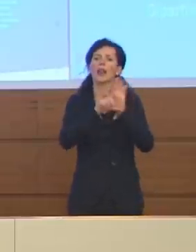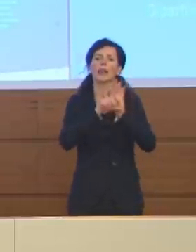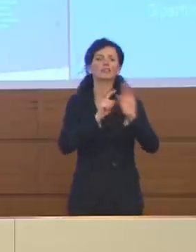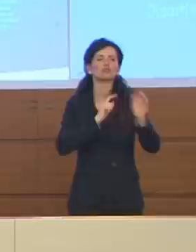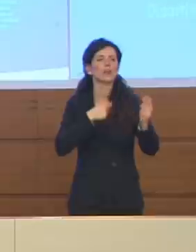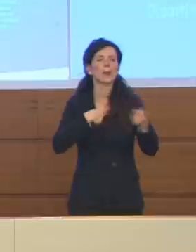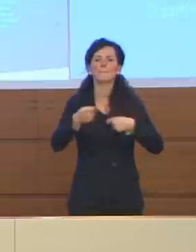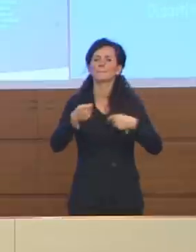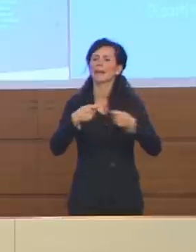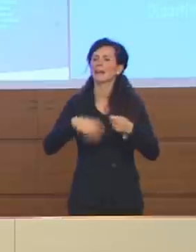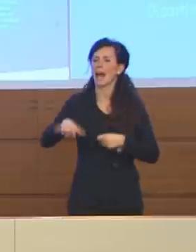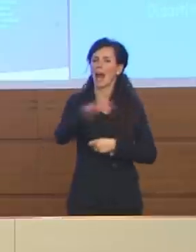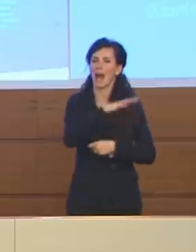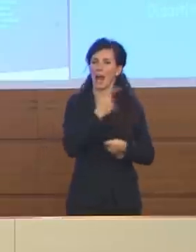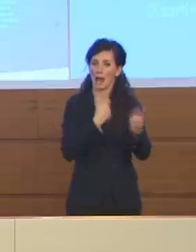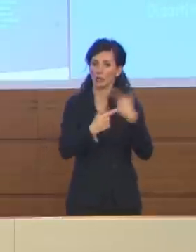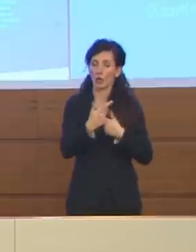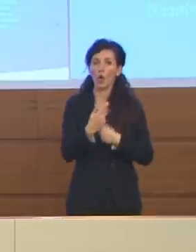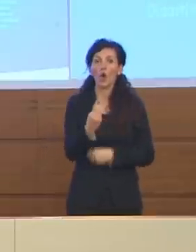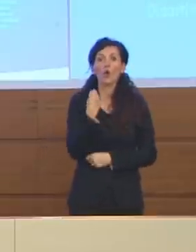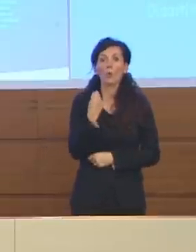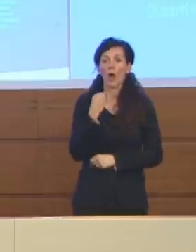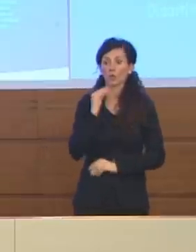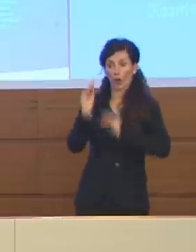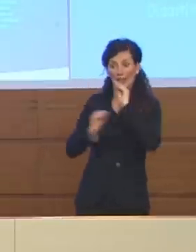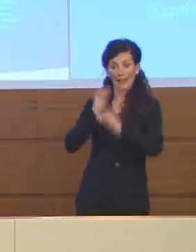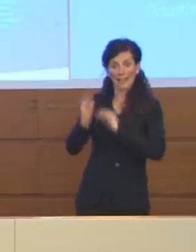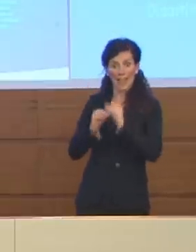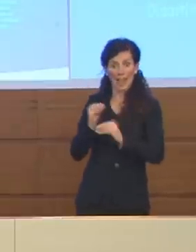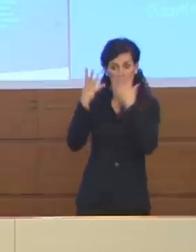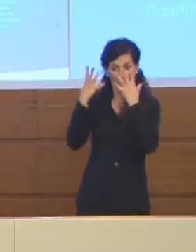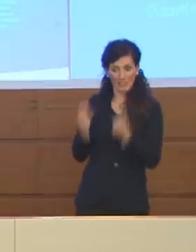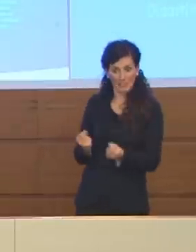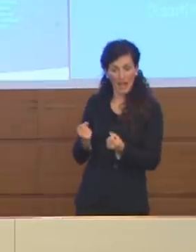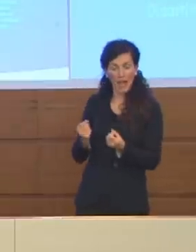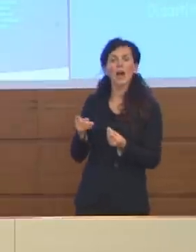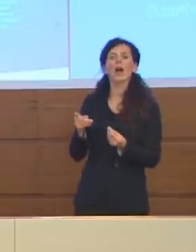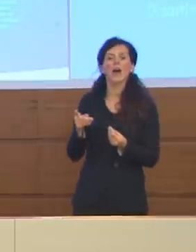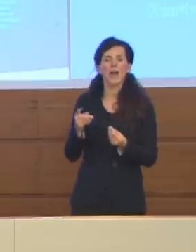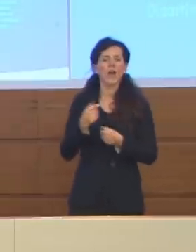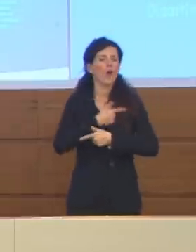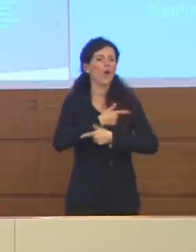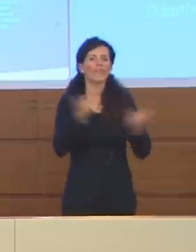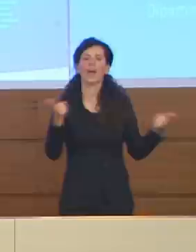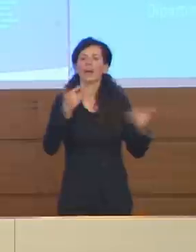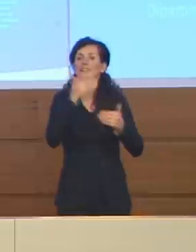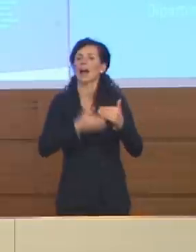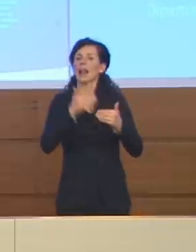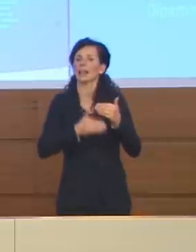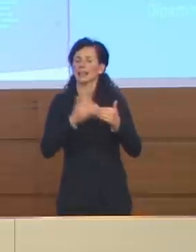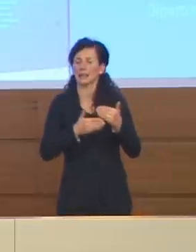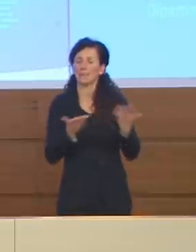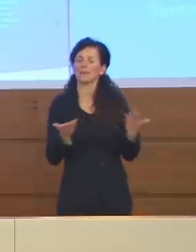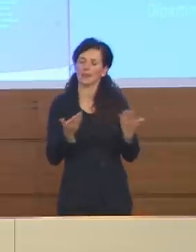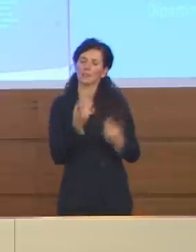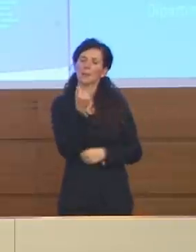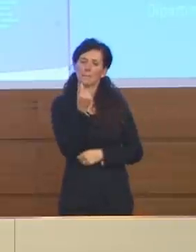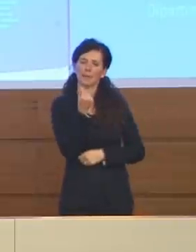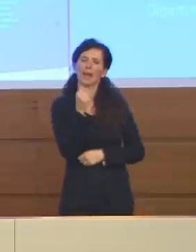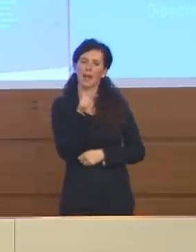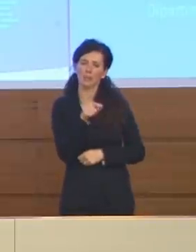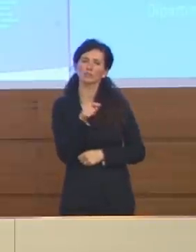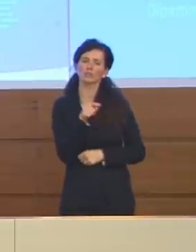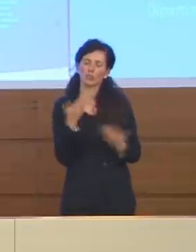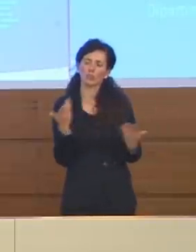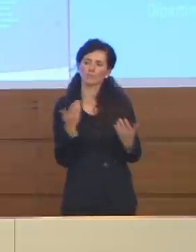quando la domanda schizza verso l'alto e l'offerta è limitata il prezzo si forma a un